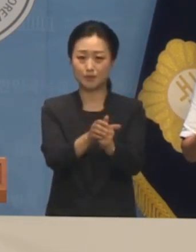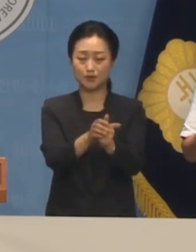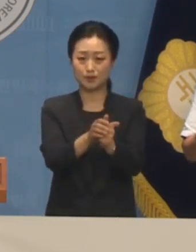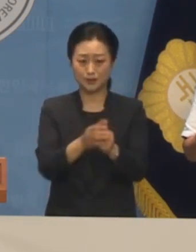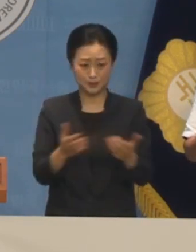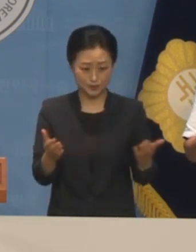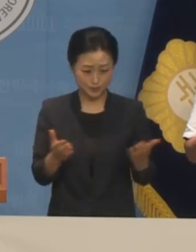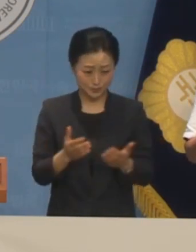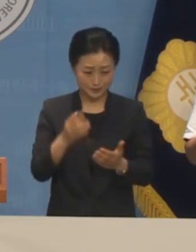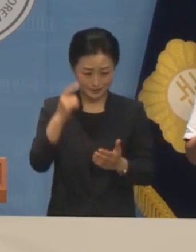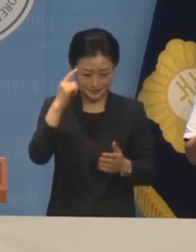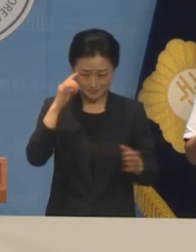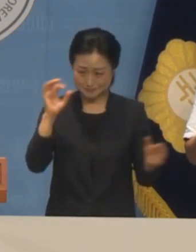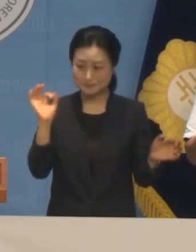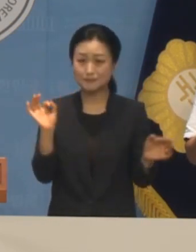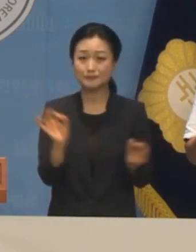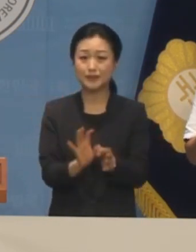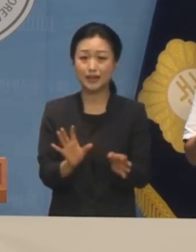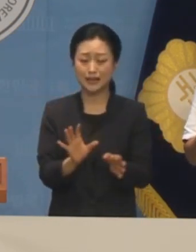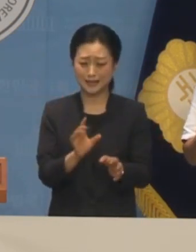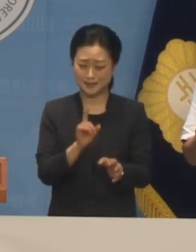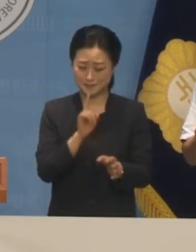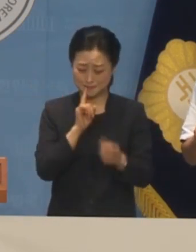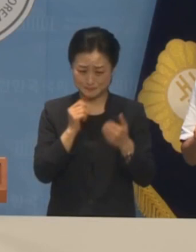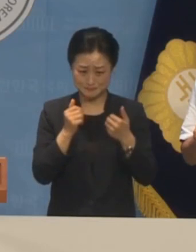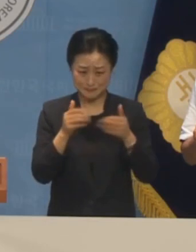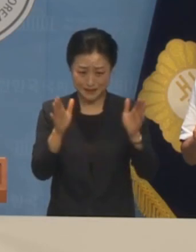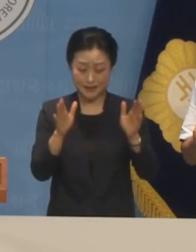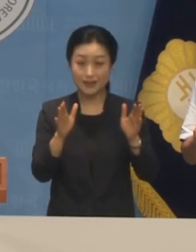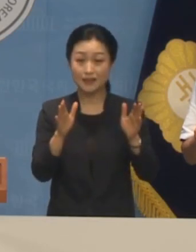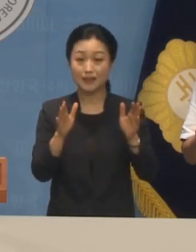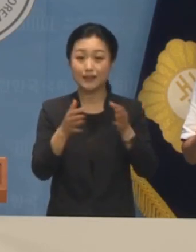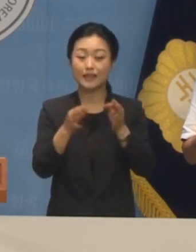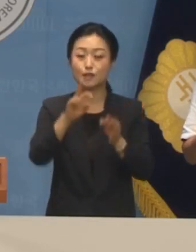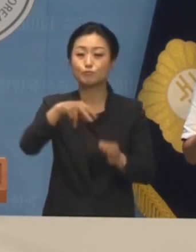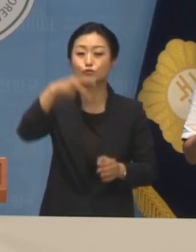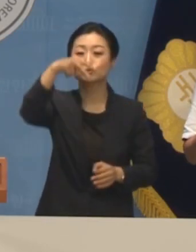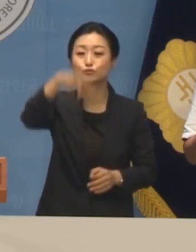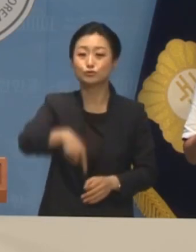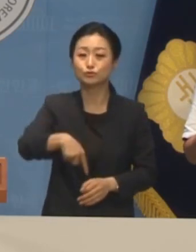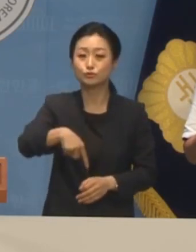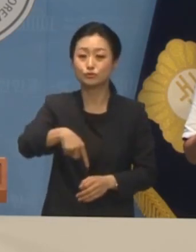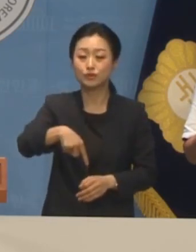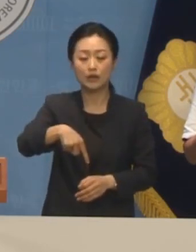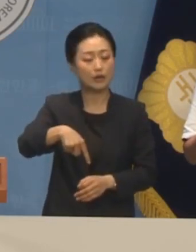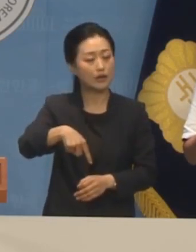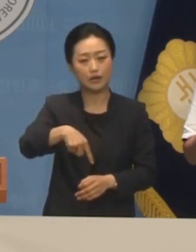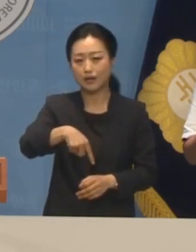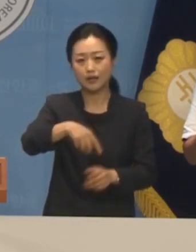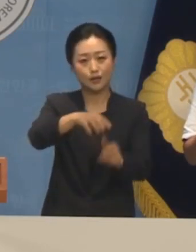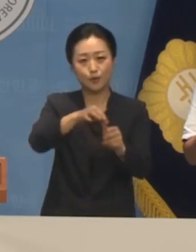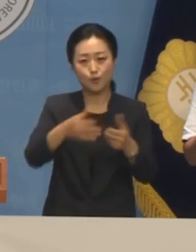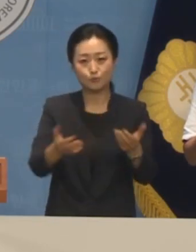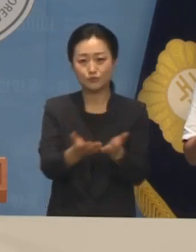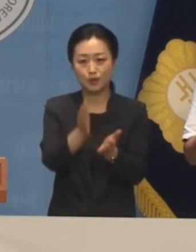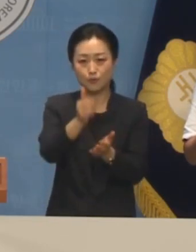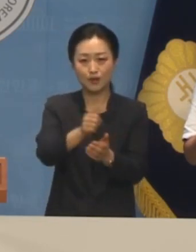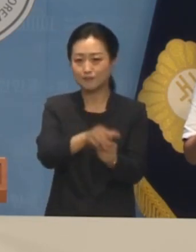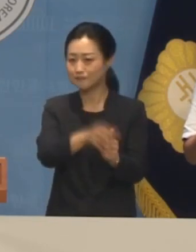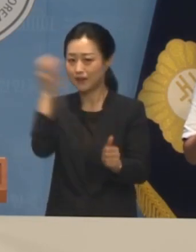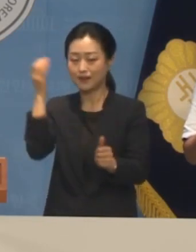인식과 모든 영역에서 망언을 서슴치 않았던 김문수 고용노동부 장관 임명은 철회되어야